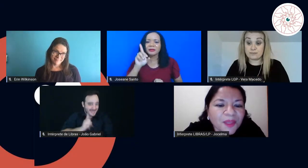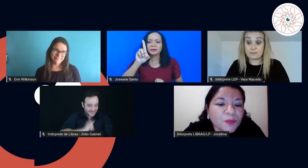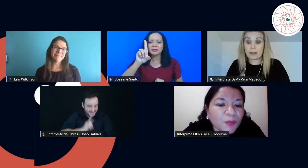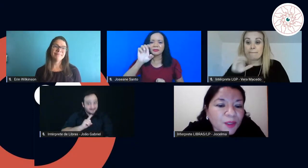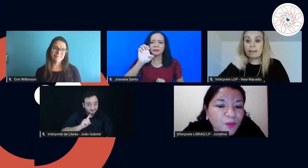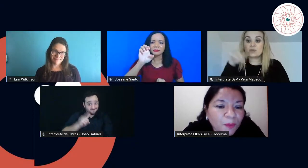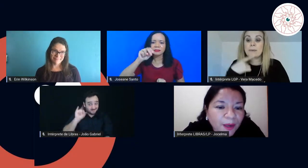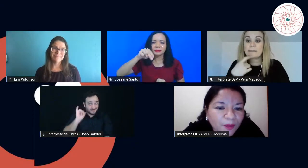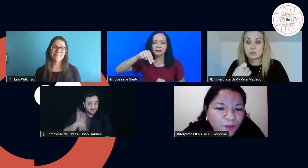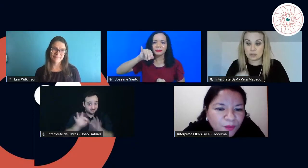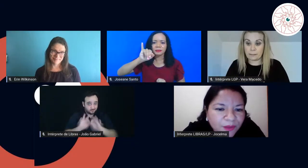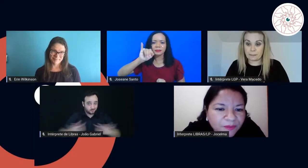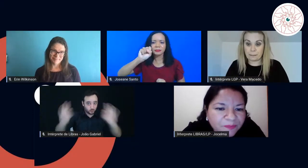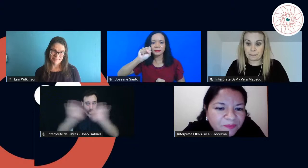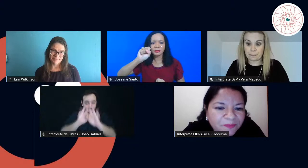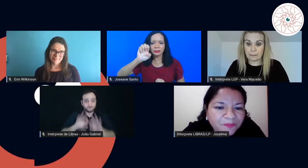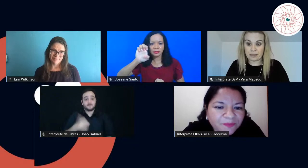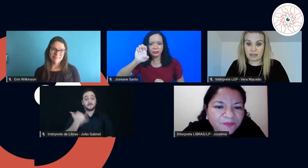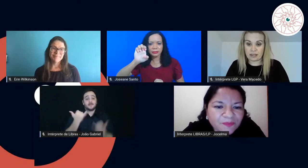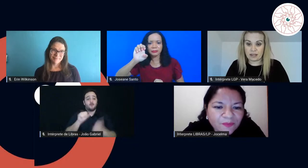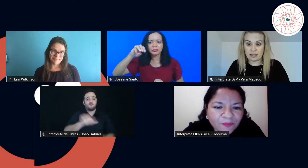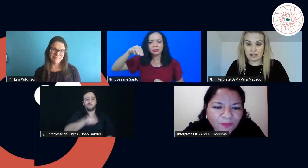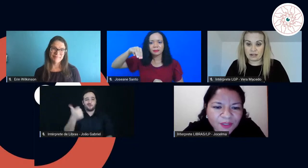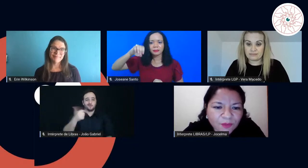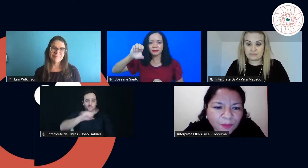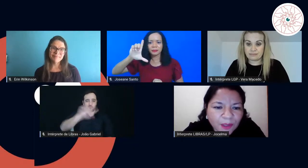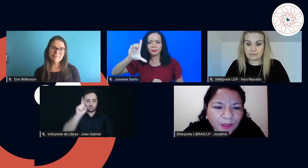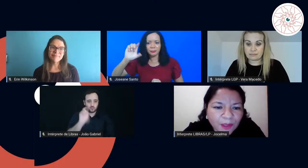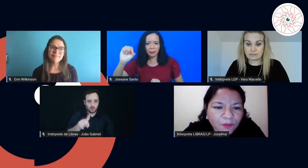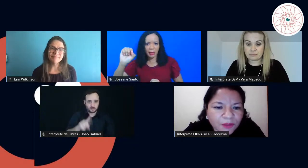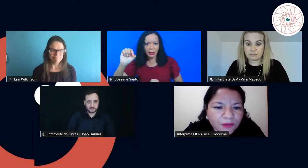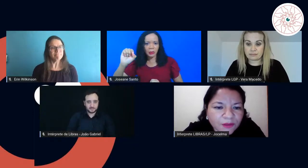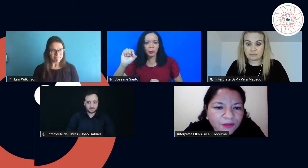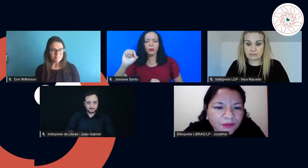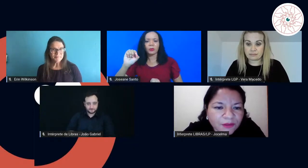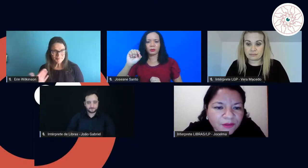uma pergunta, uma segunda pergunta.